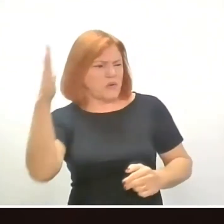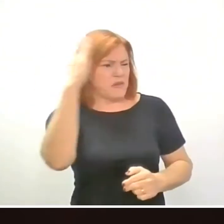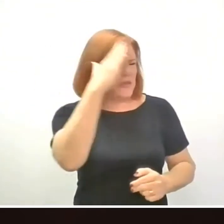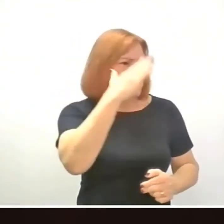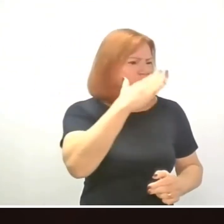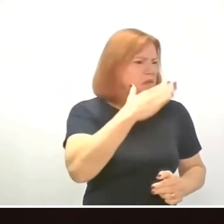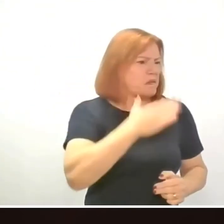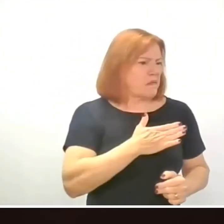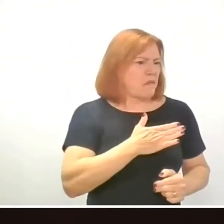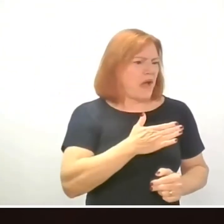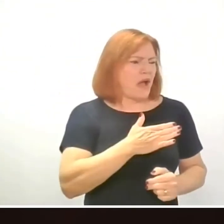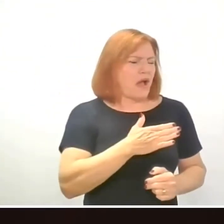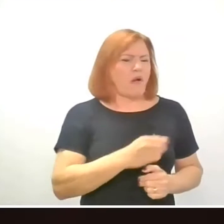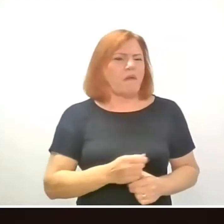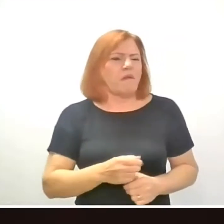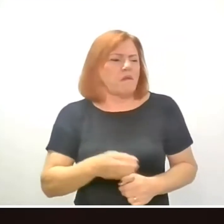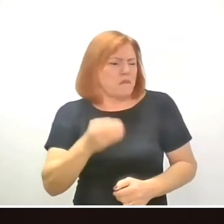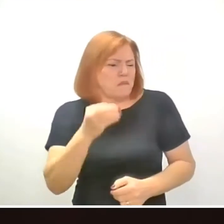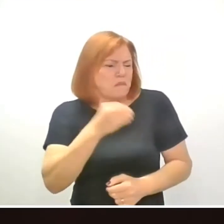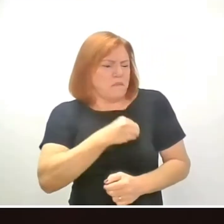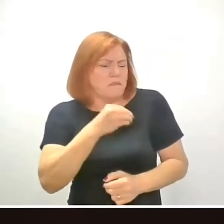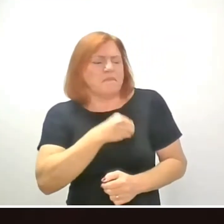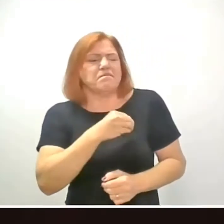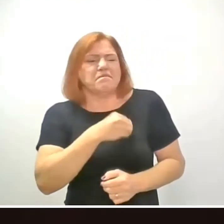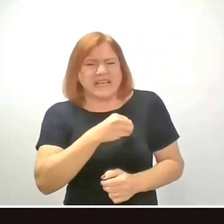isso em Marcos 8,15. Dá uma olhada.